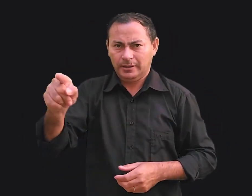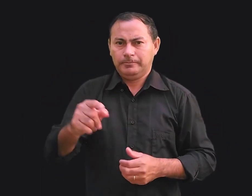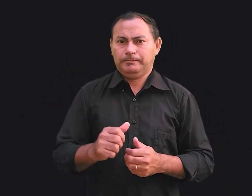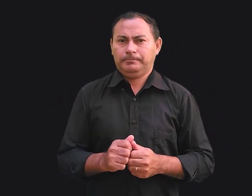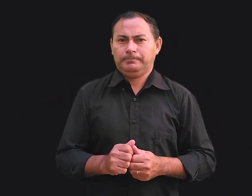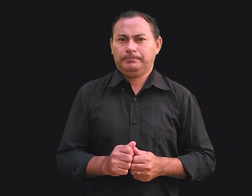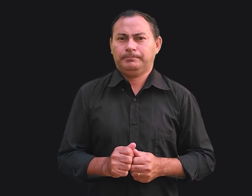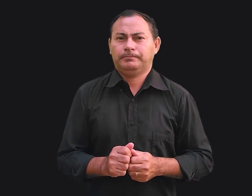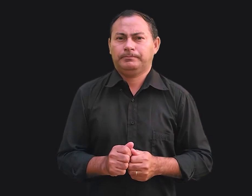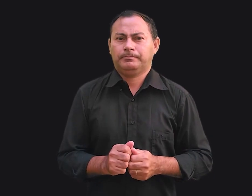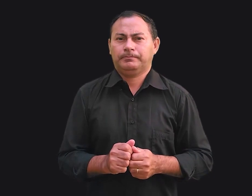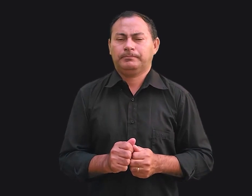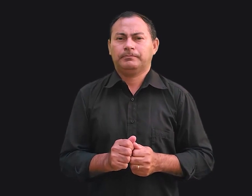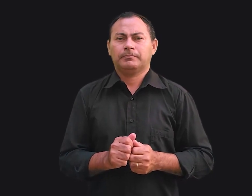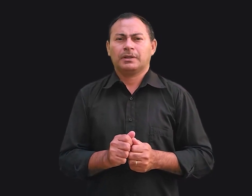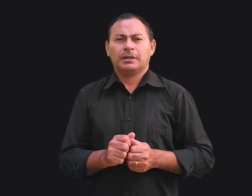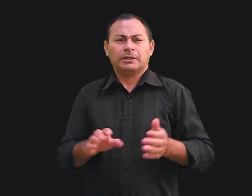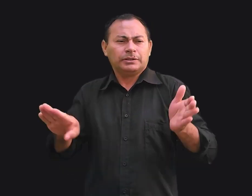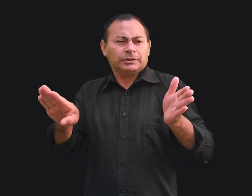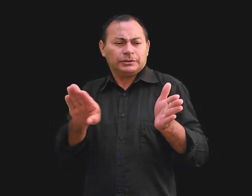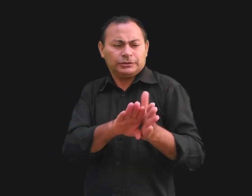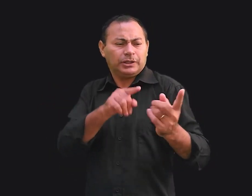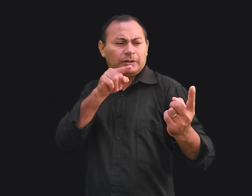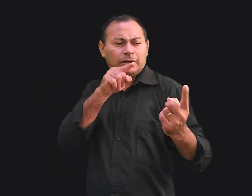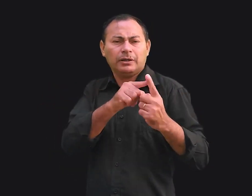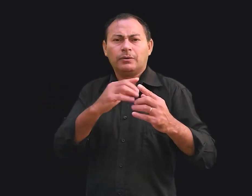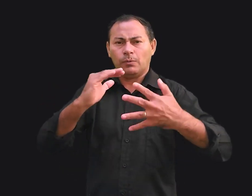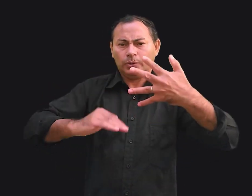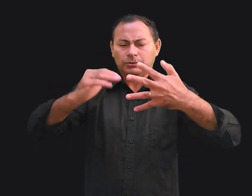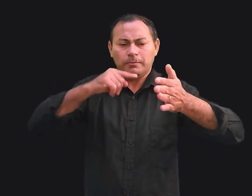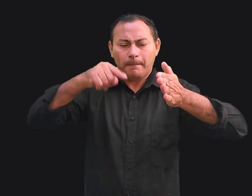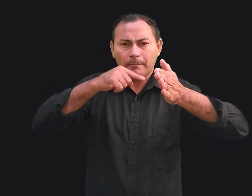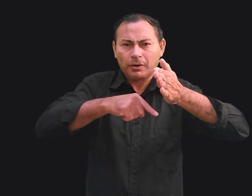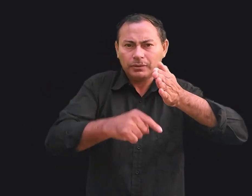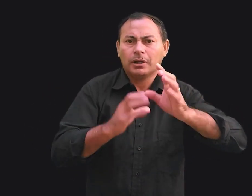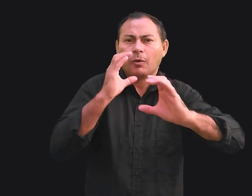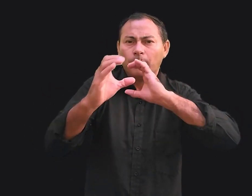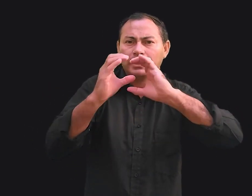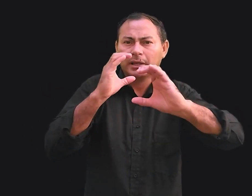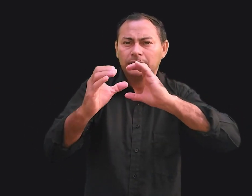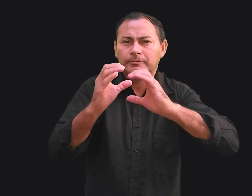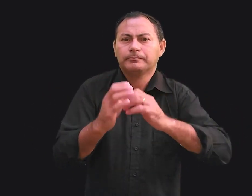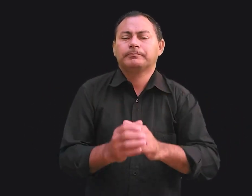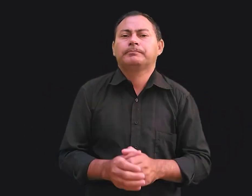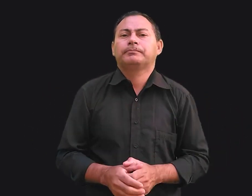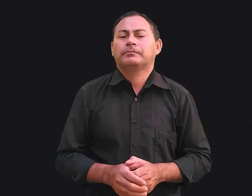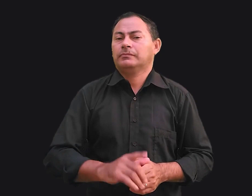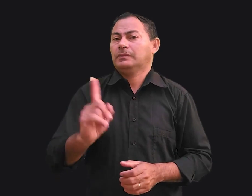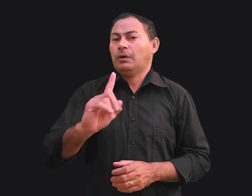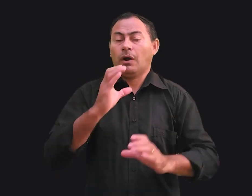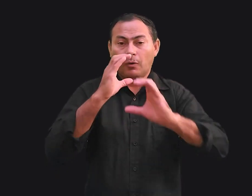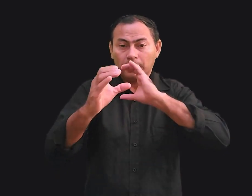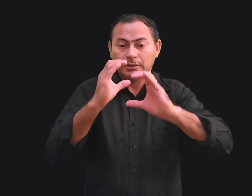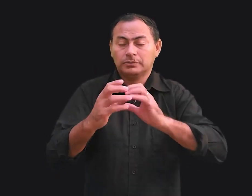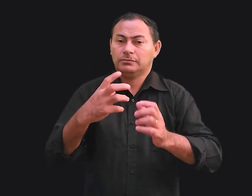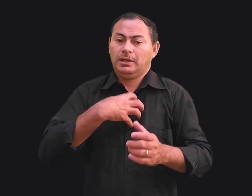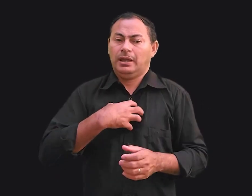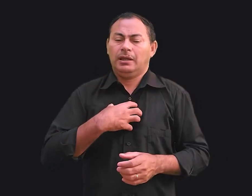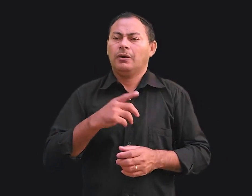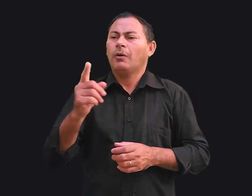seu cônjuge atingem esse ponto, vocês atingem um nível profundo de comunicação. Não uma comunicação do tipo, ei,